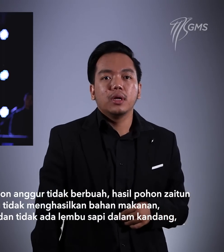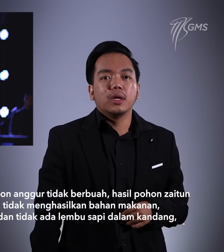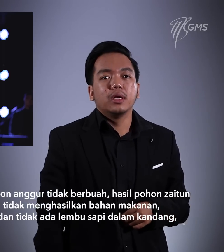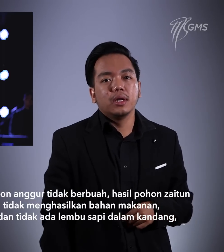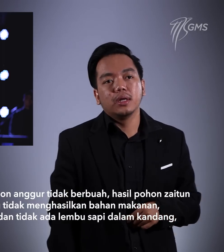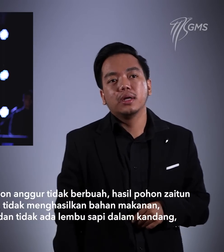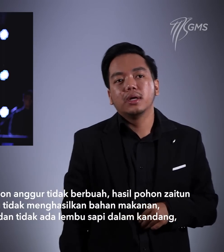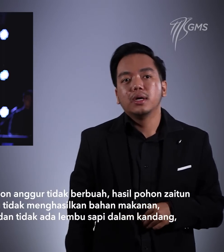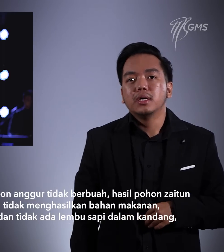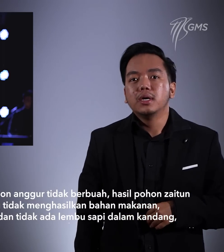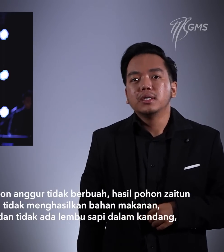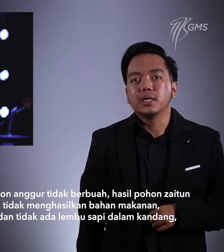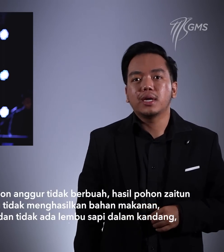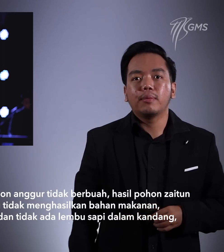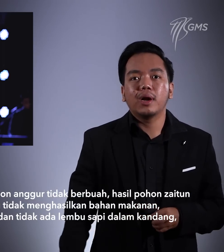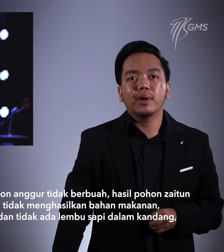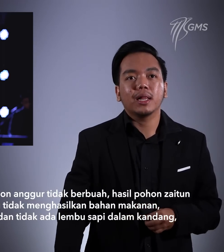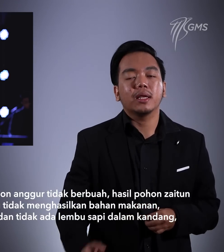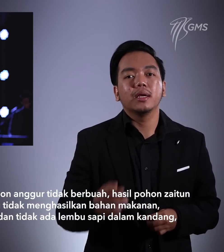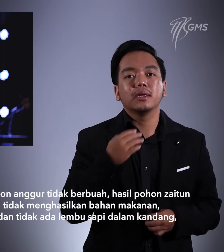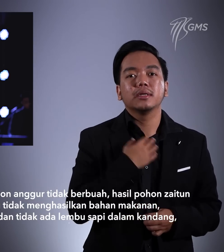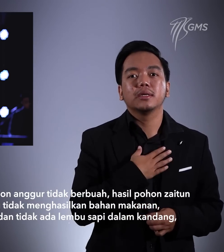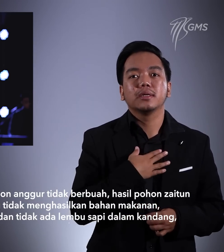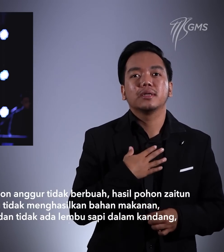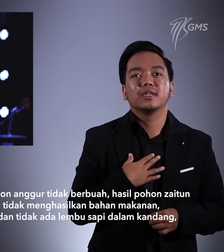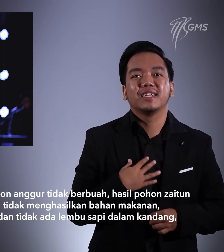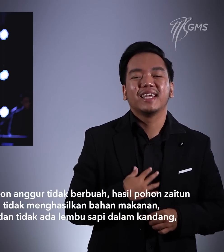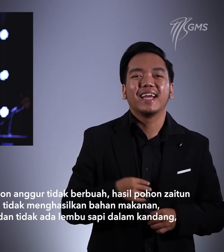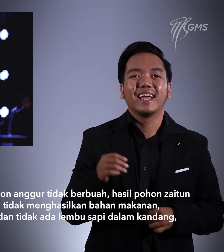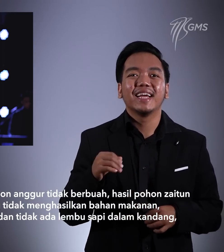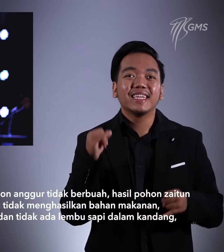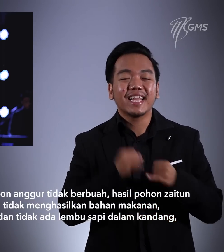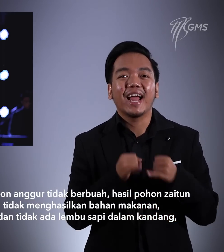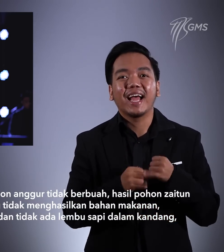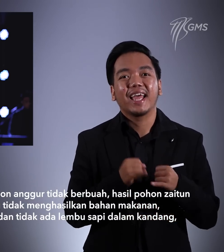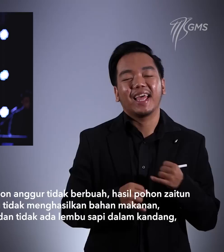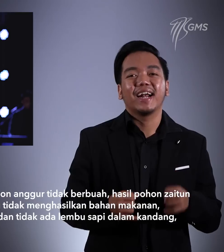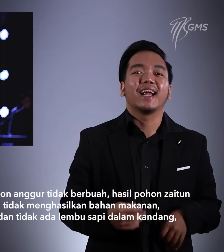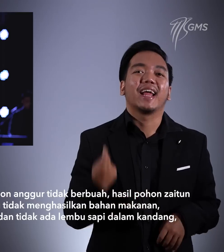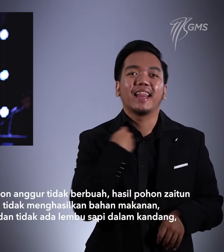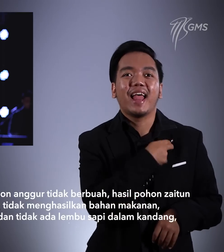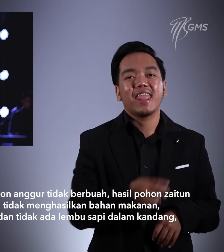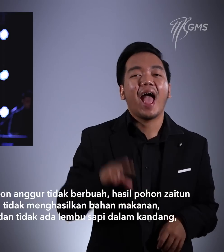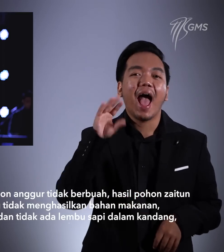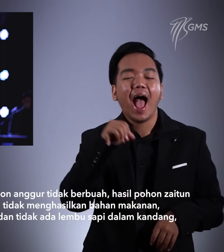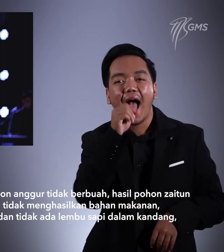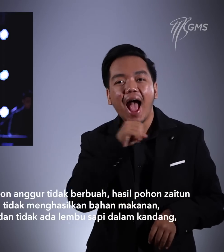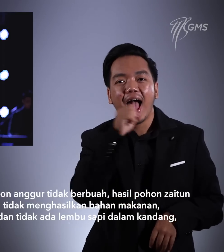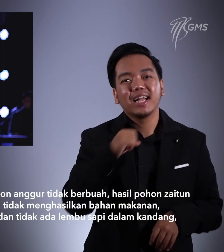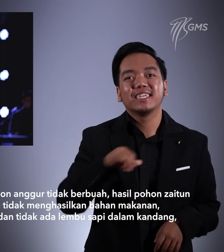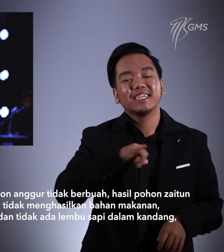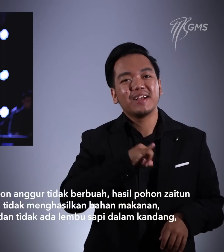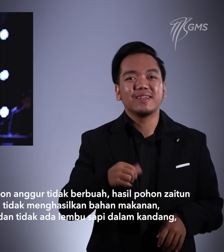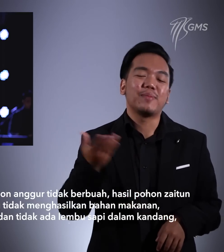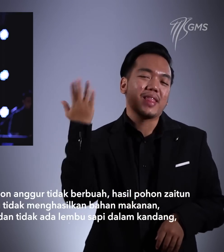hampir terliput semua. Sekalipun ini yang lagu tadi yang kami nyanyikan bersama-sama PAW. Sekalipun